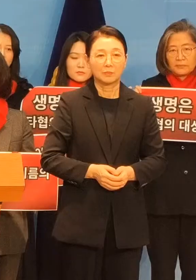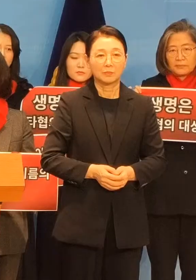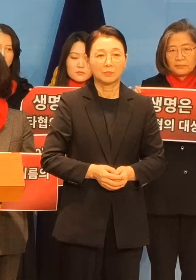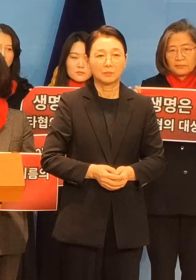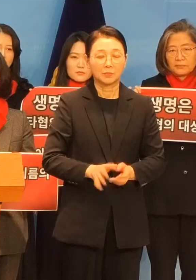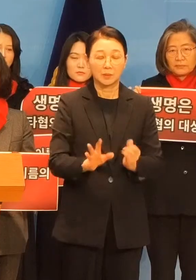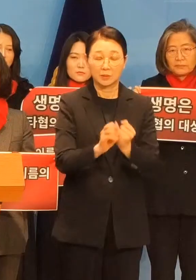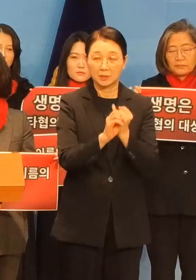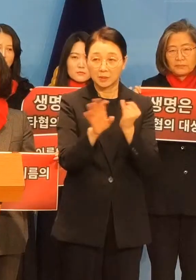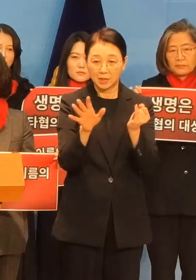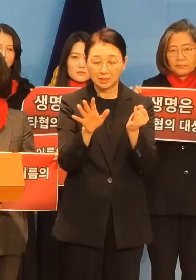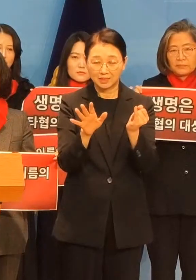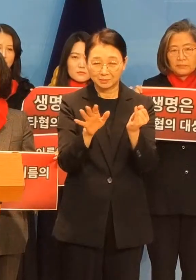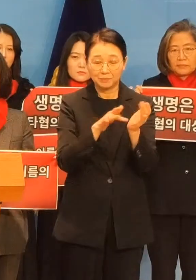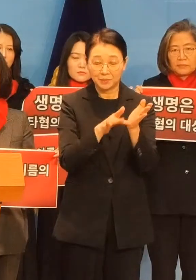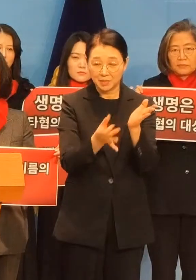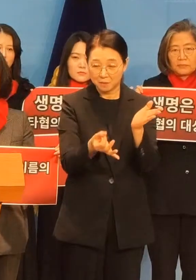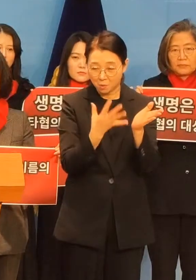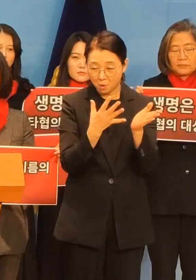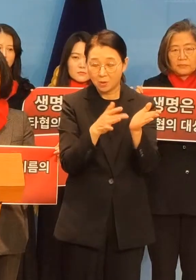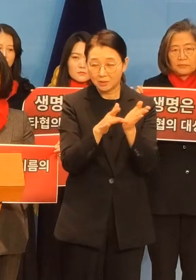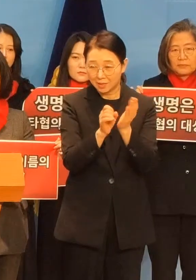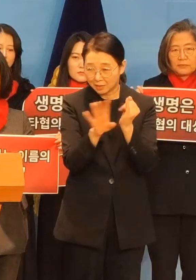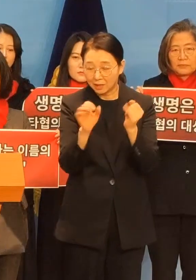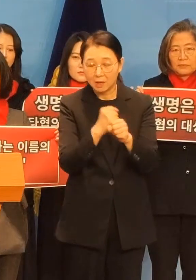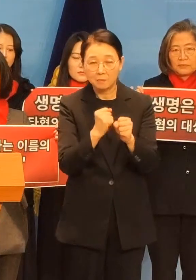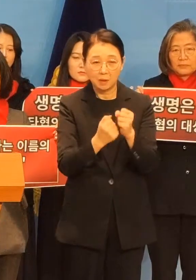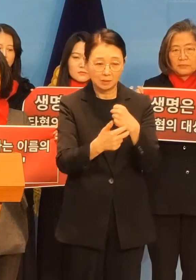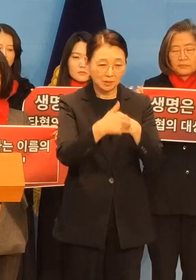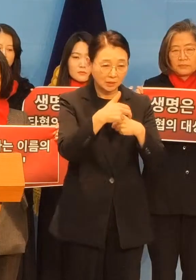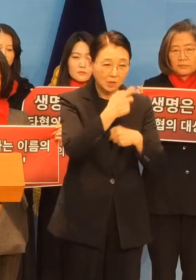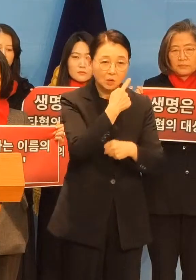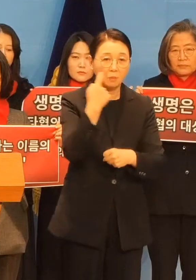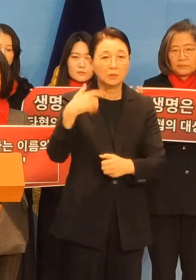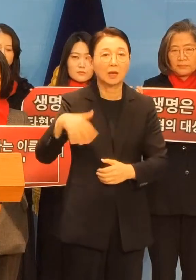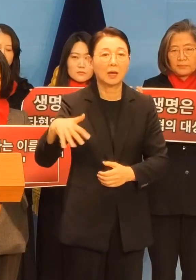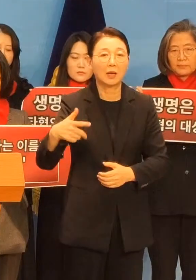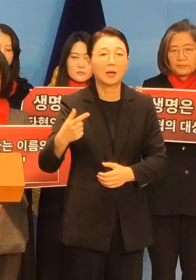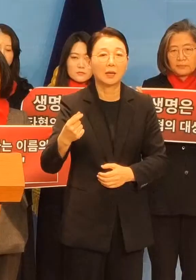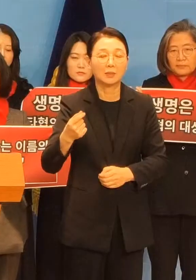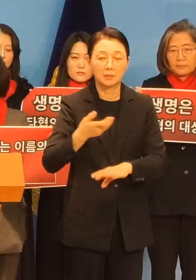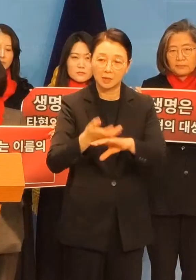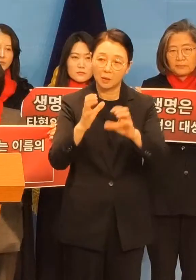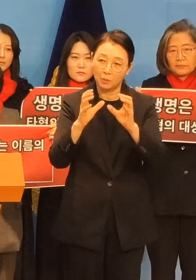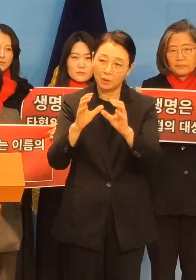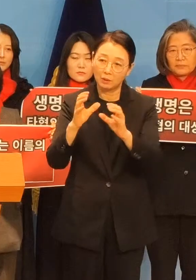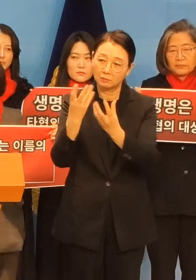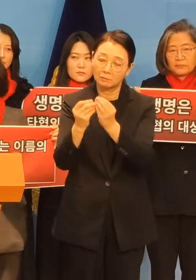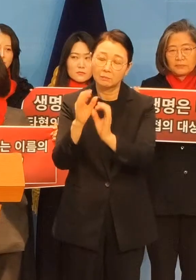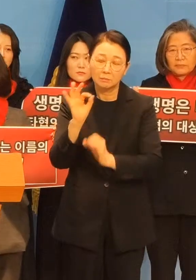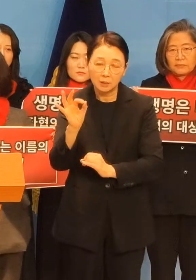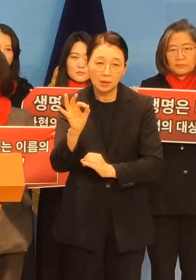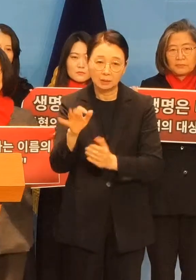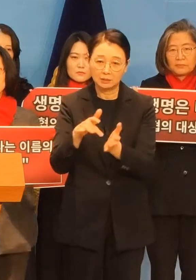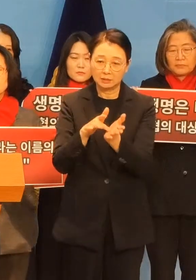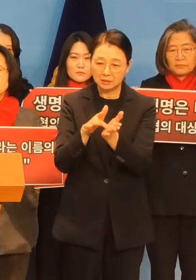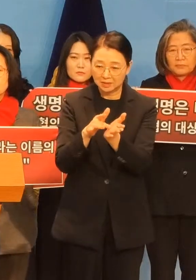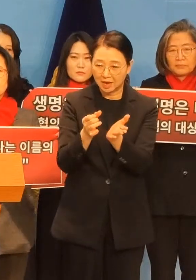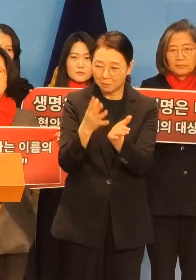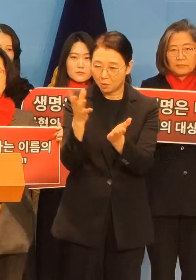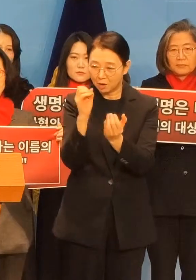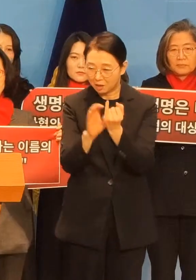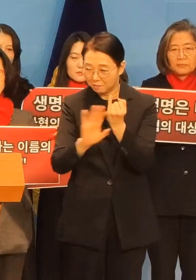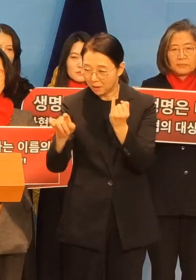낙태 약물은 의학적 안정성이 충분히 검증되지 않았고 해외 사례에서도 도입 이후 낙태